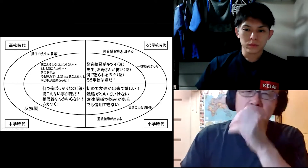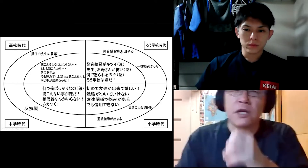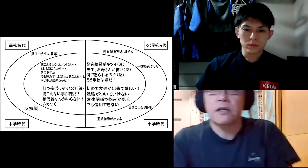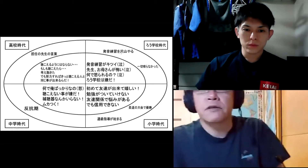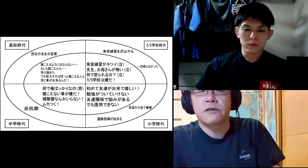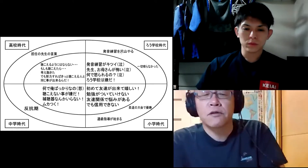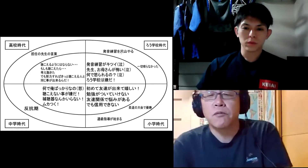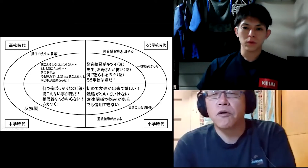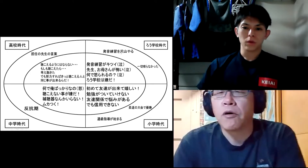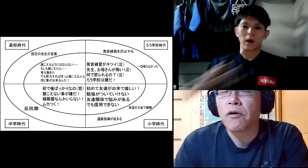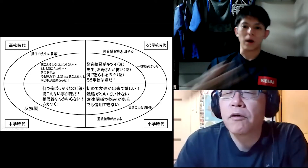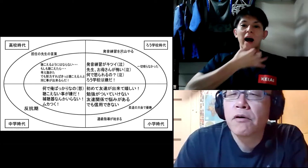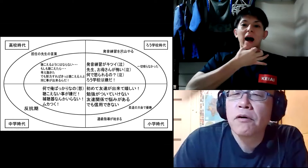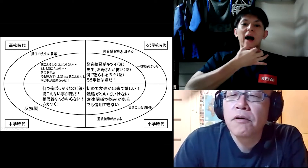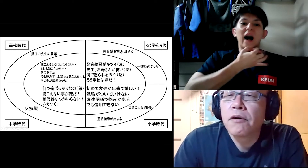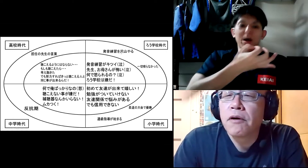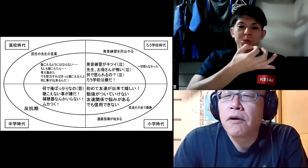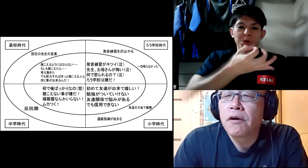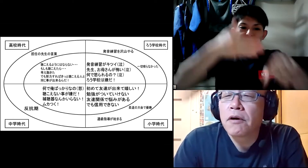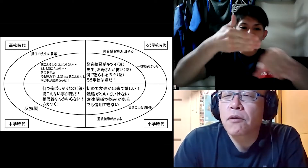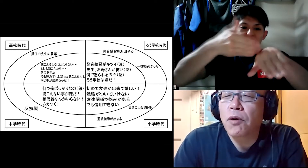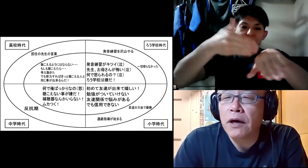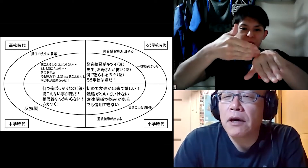ろう学校時代なんですけども、